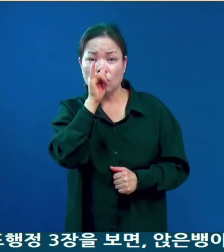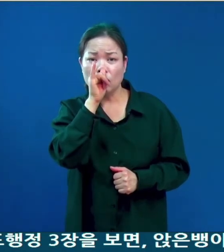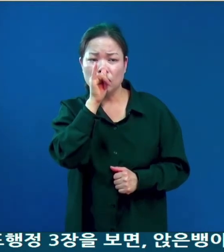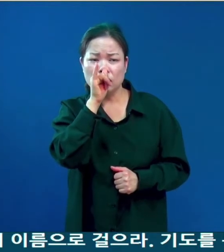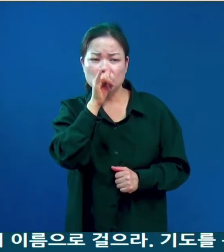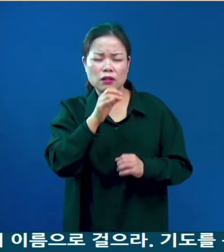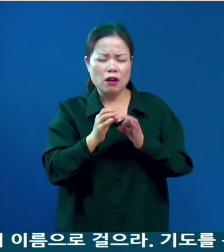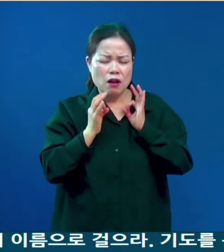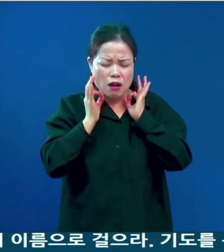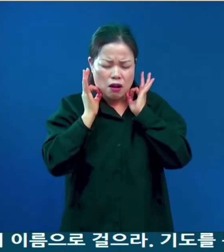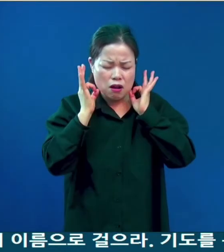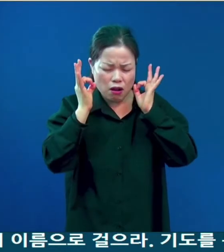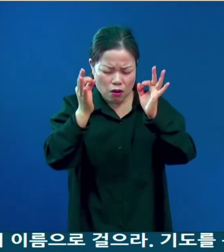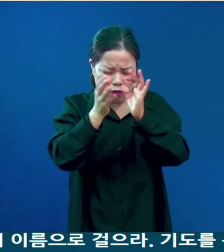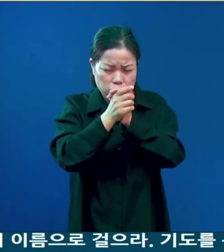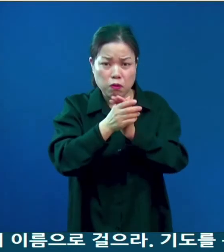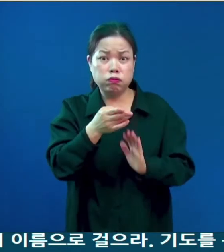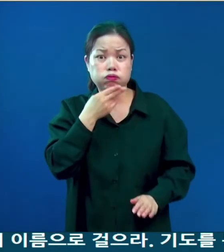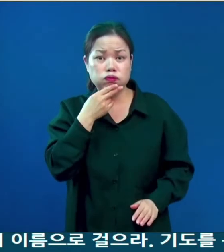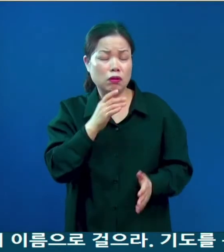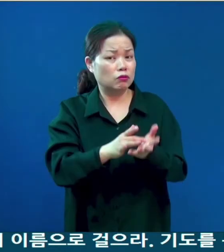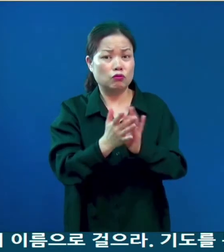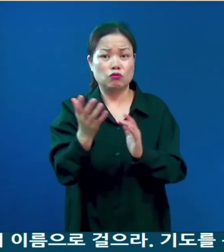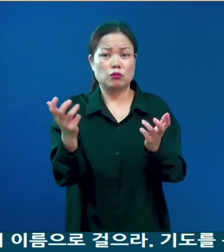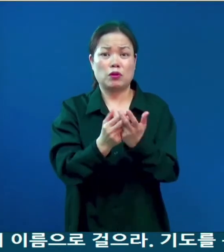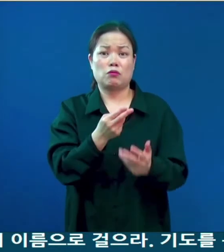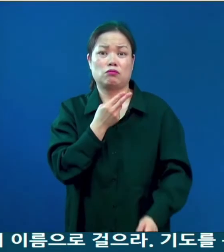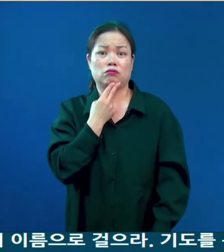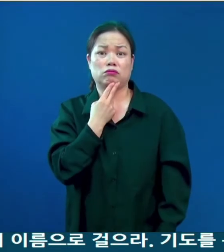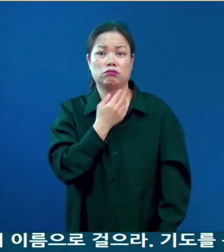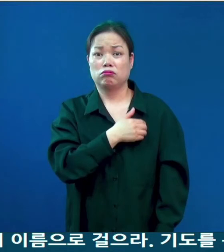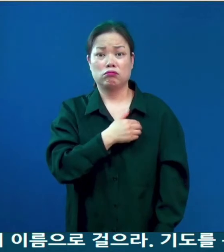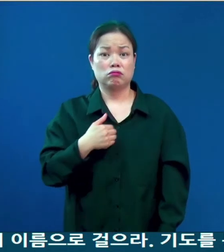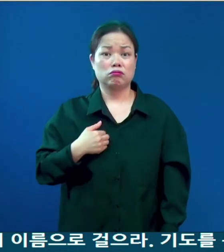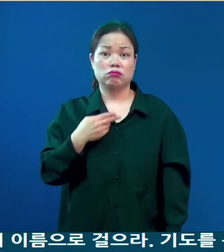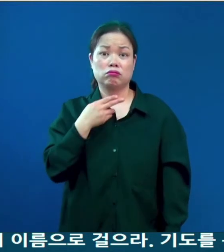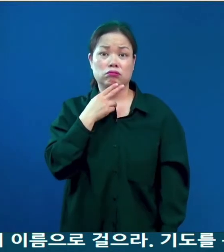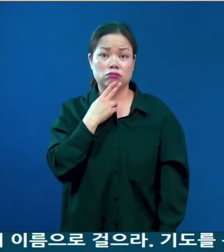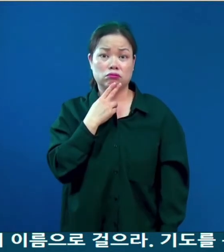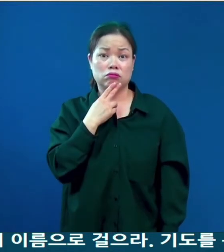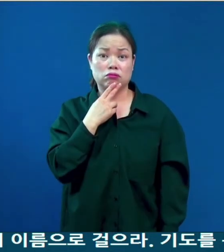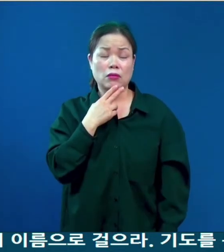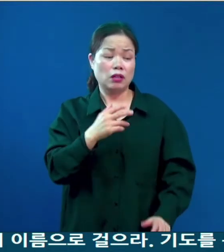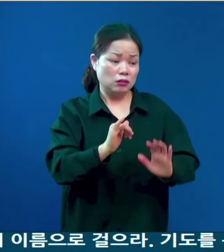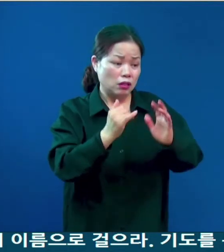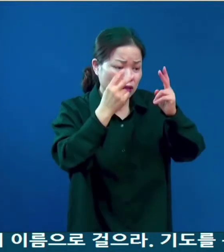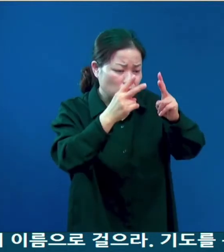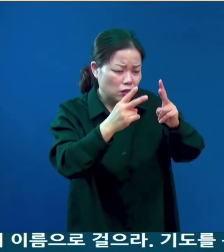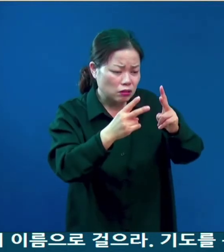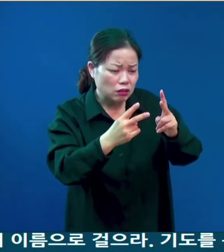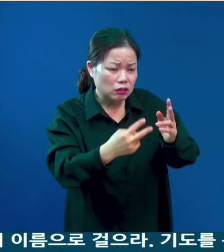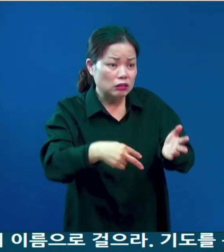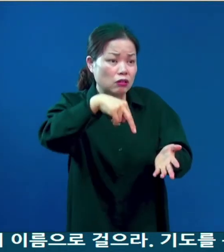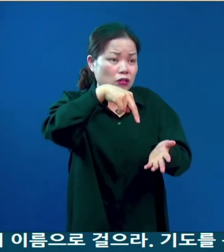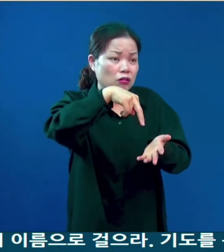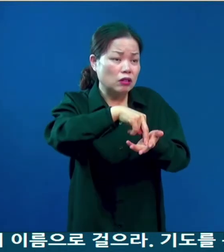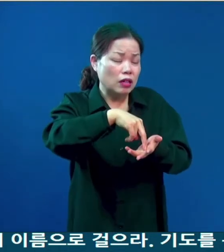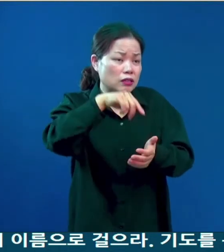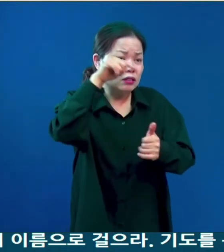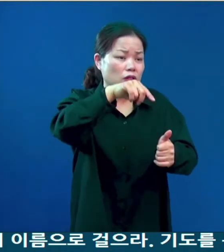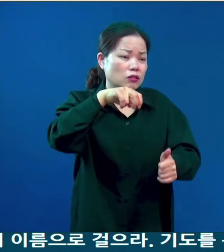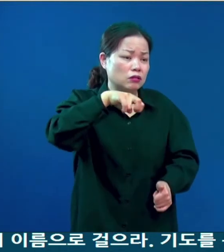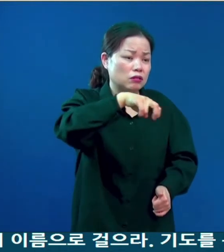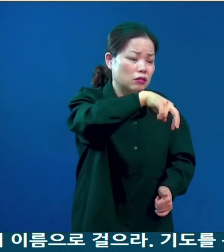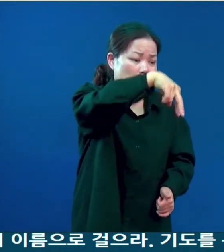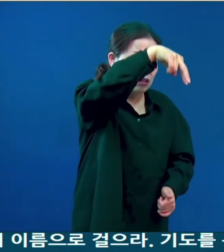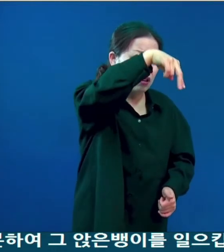이런 애절한 기도가 다 빠져서 예수로 충만하지 않으니까 충분하지도 않고 세상을 향하여 일어날지어다 라고 외칠